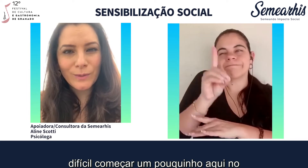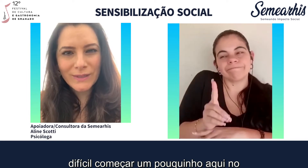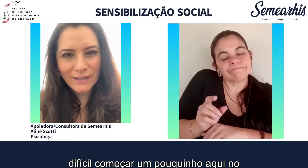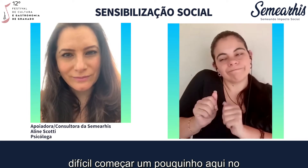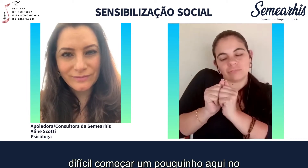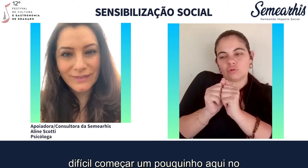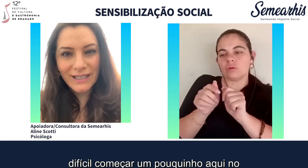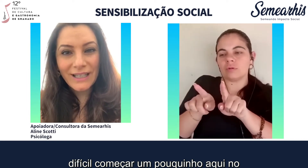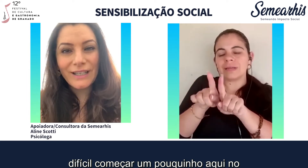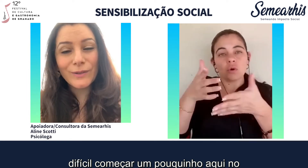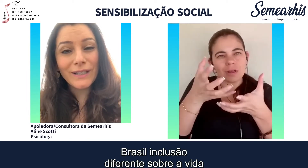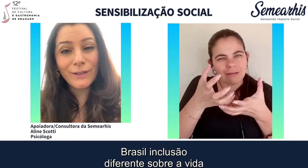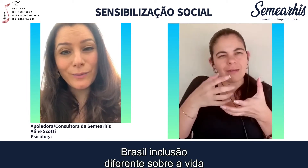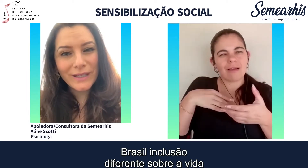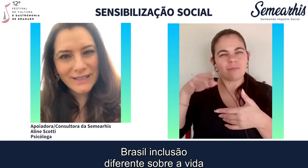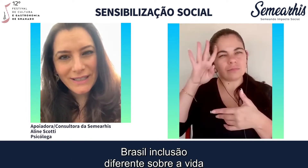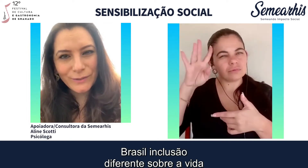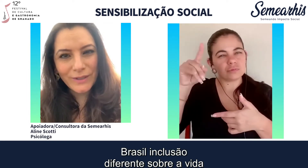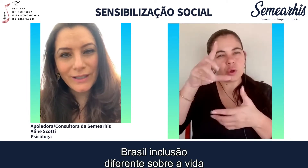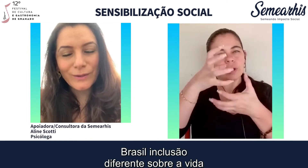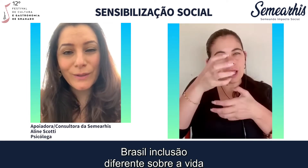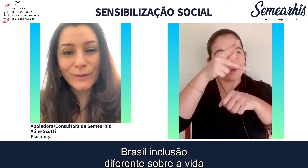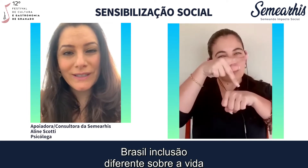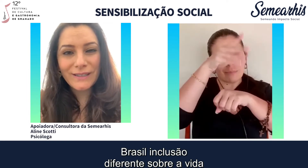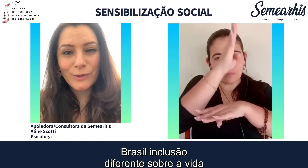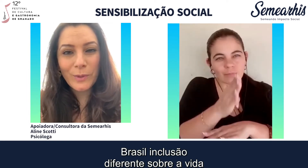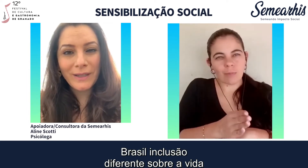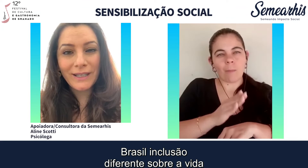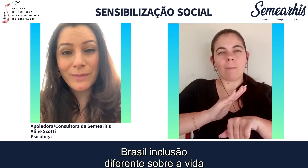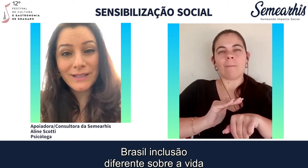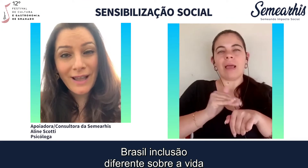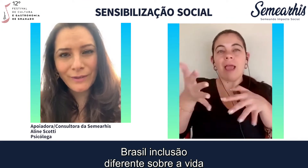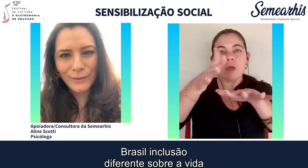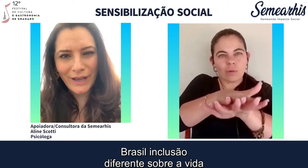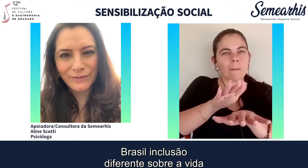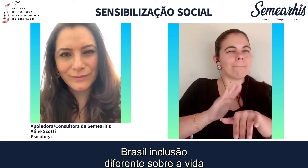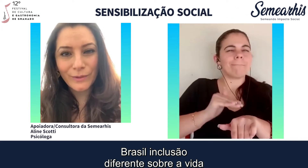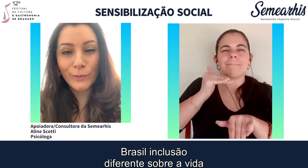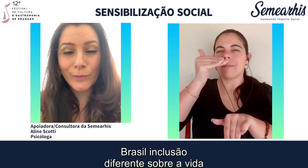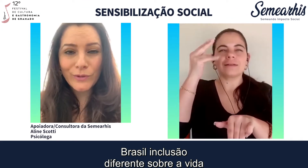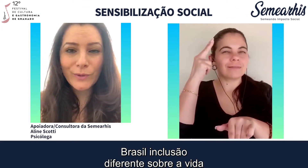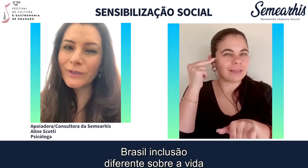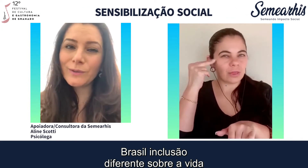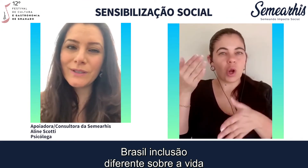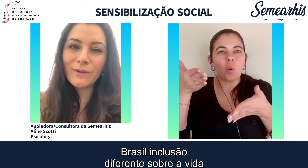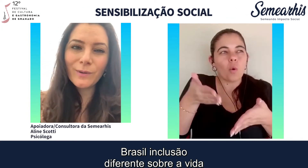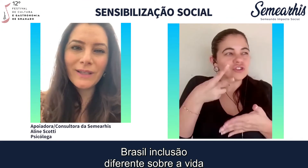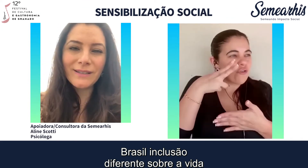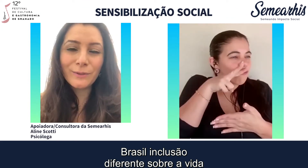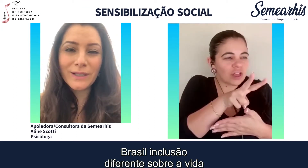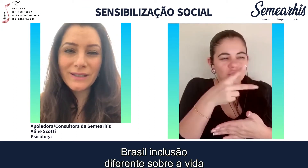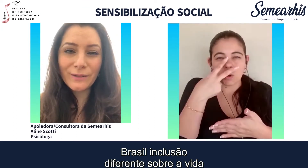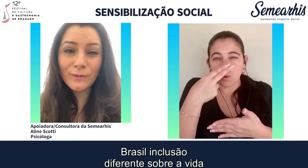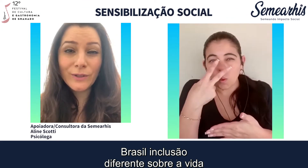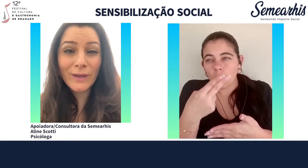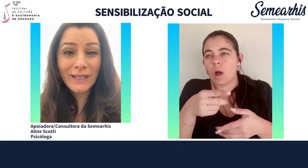a inclusão. Eu gostaria que no Brasil a inclusão acontecesse de uma maneira mais natural. Hoje, quando a inclusão acontece